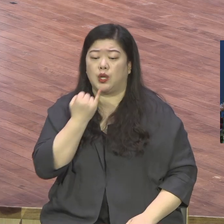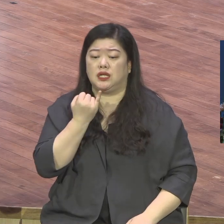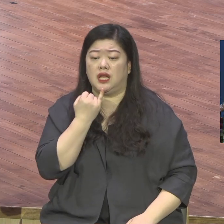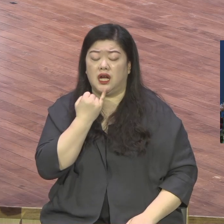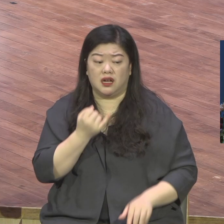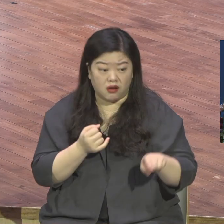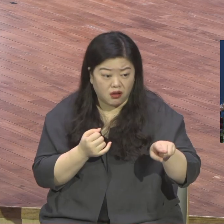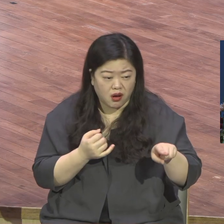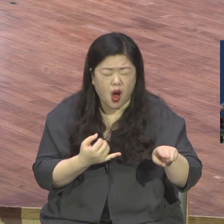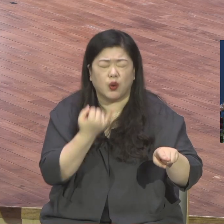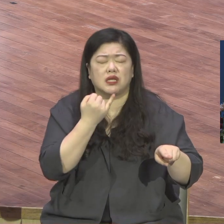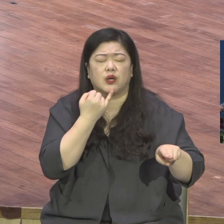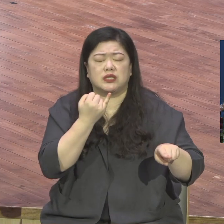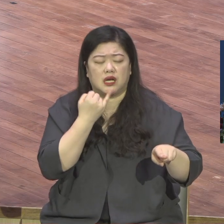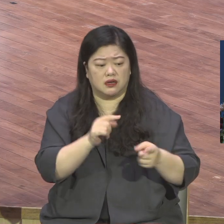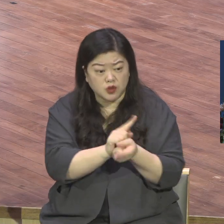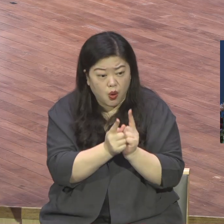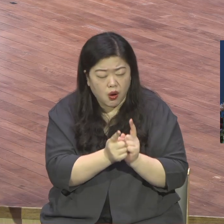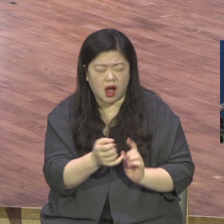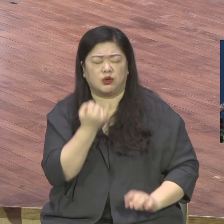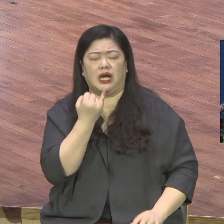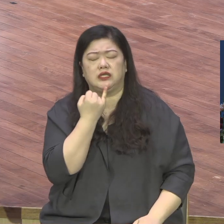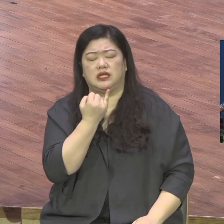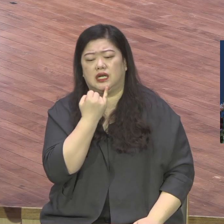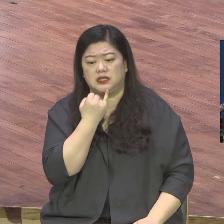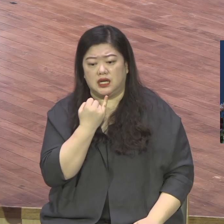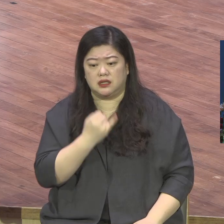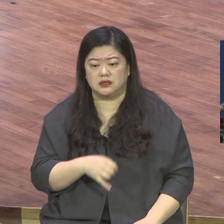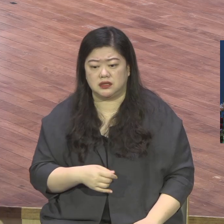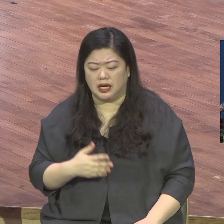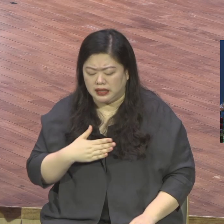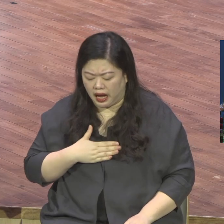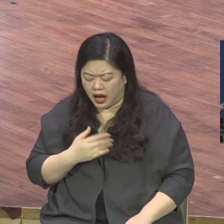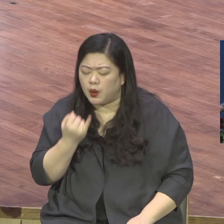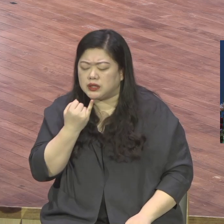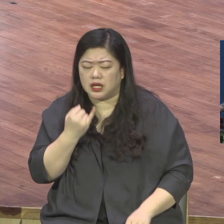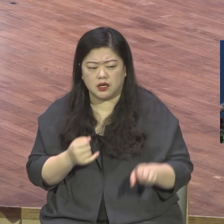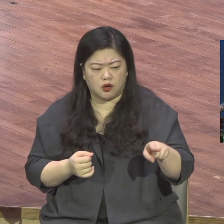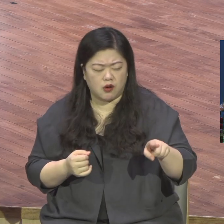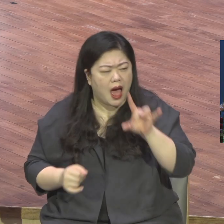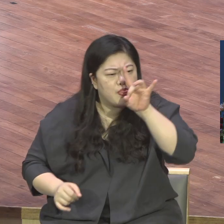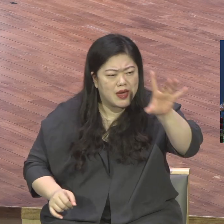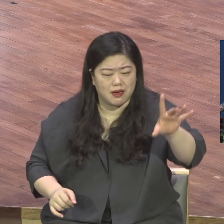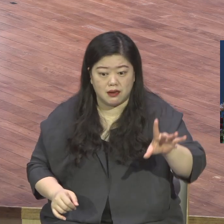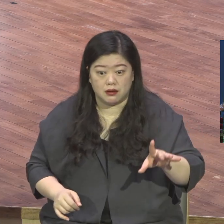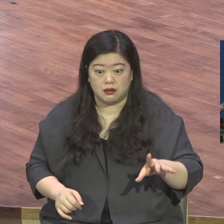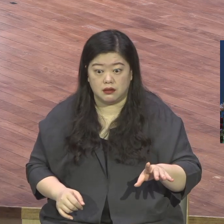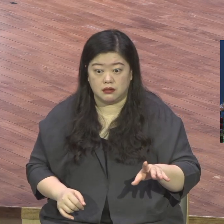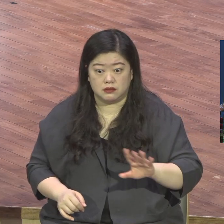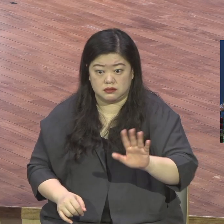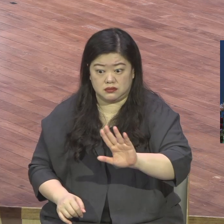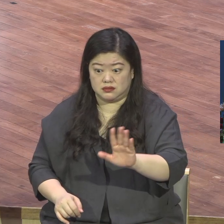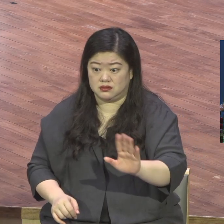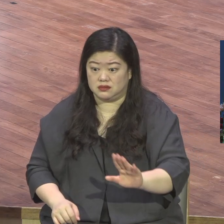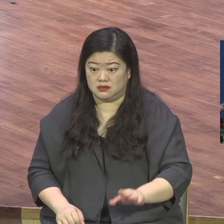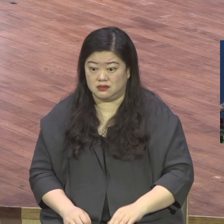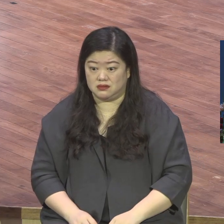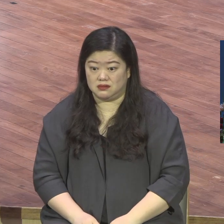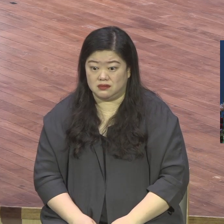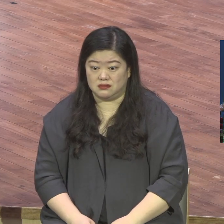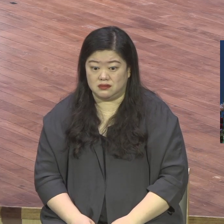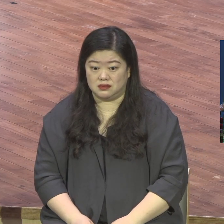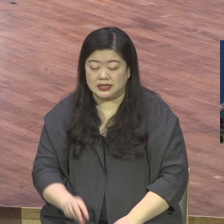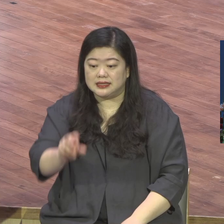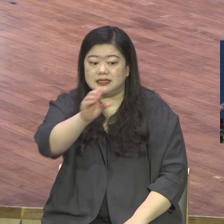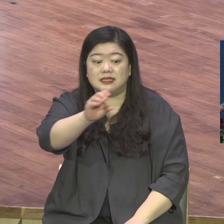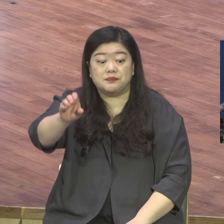복음이 뭐예요? 예수 그리스도의 십자가 사랑 그 자체가 복음이에요. 십자가 사랑 그 자체가